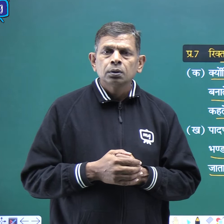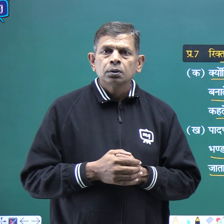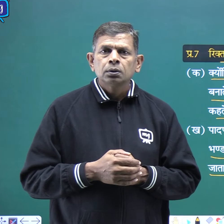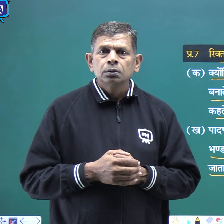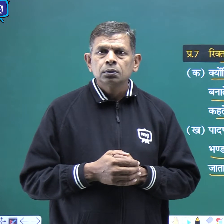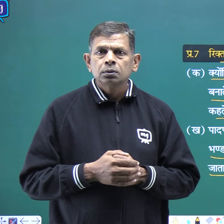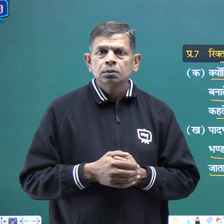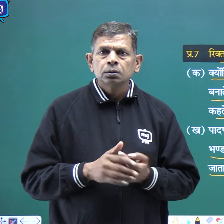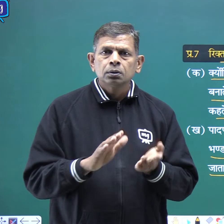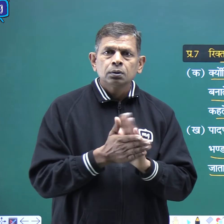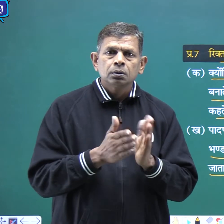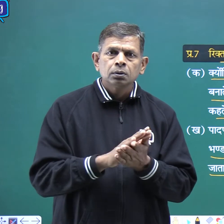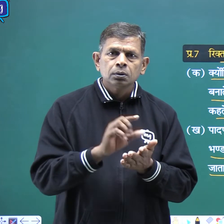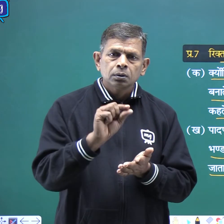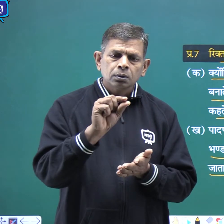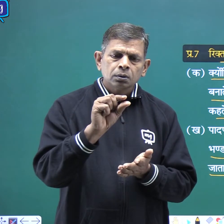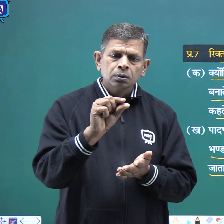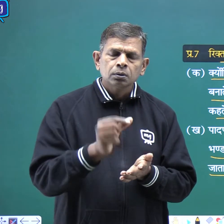के।